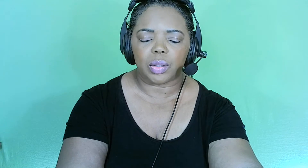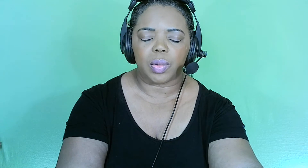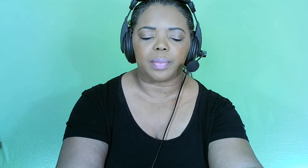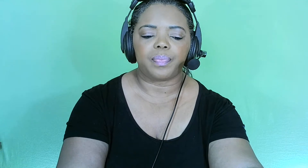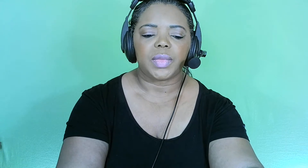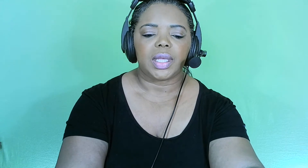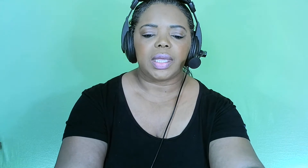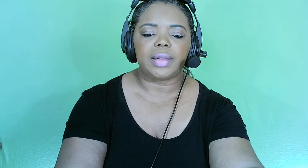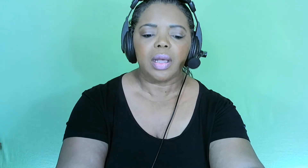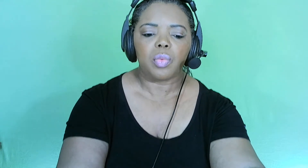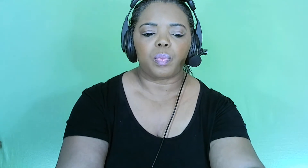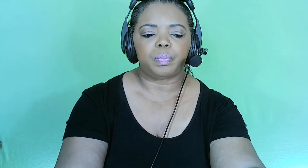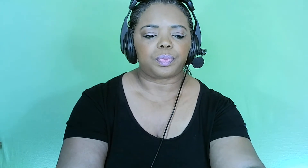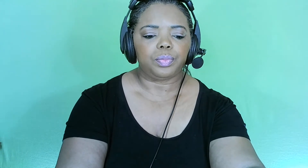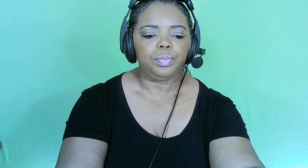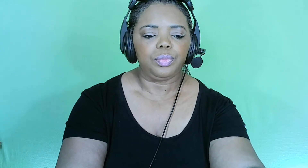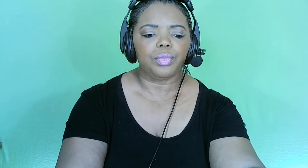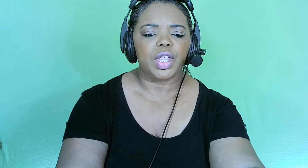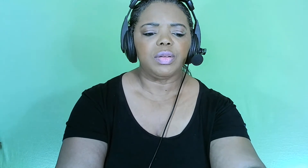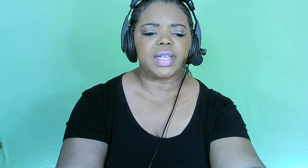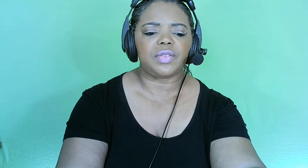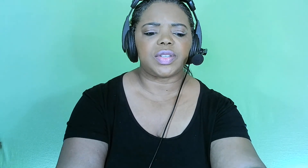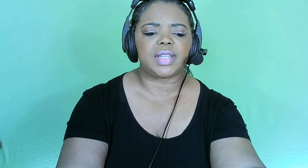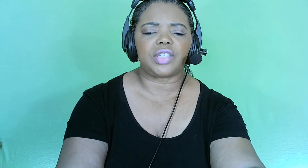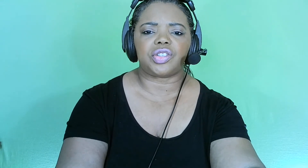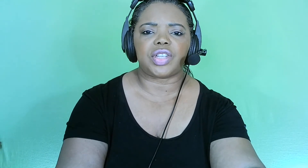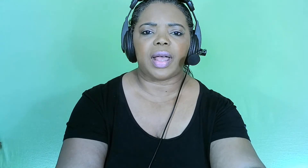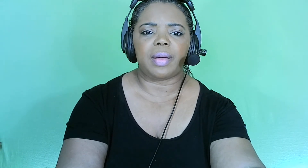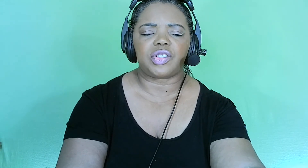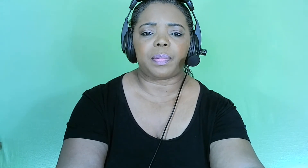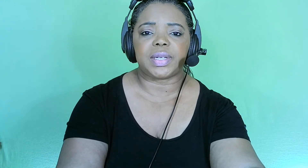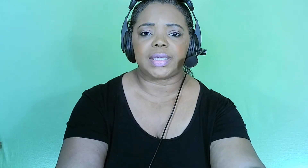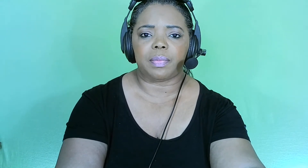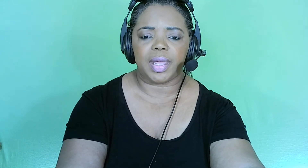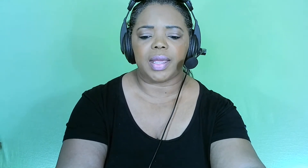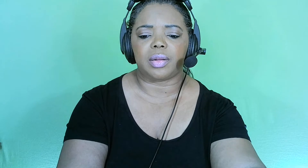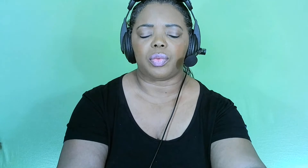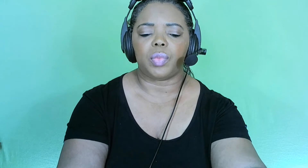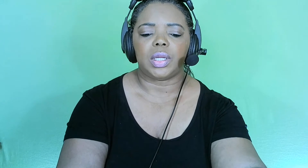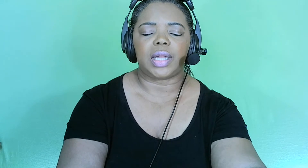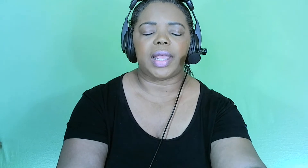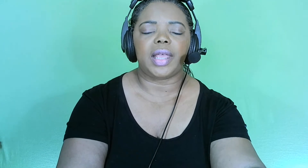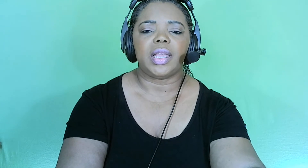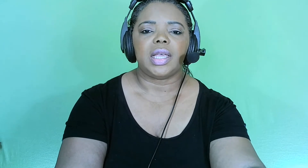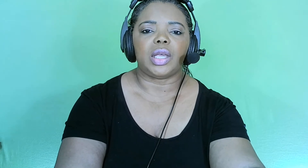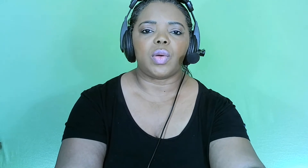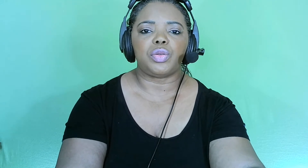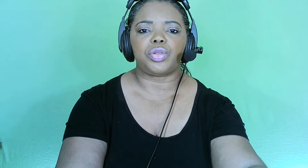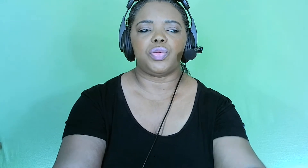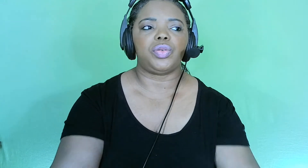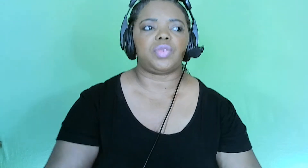língua. Então, eu não sei se vocês já perceberam, que quando os surdos